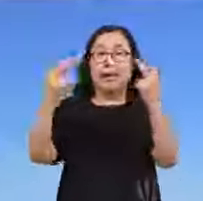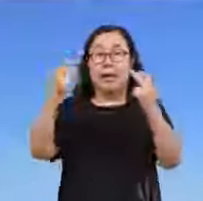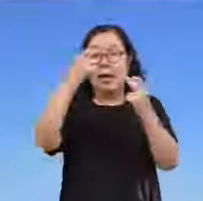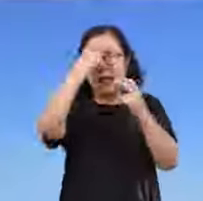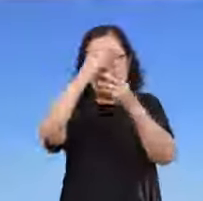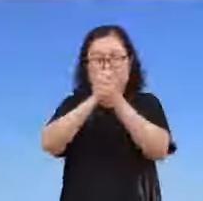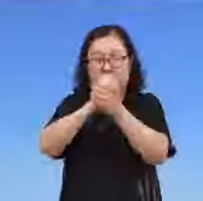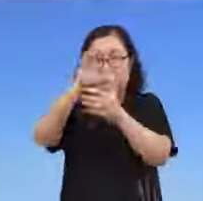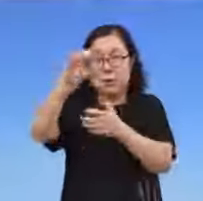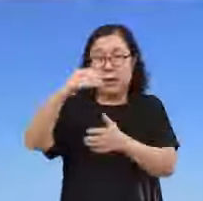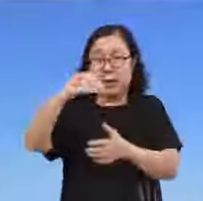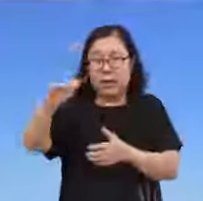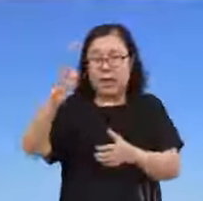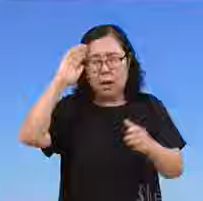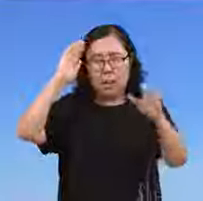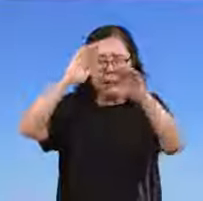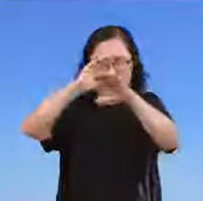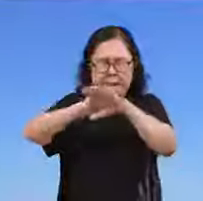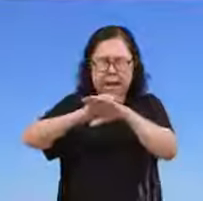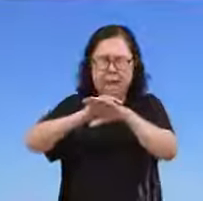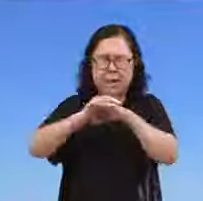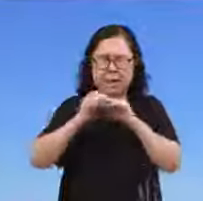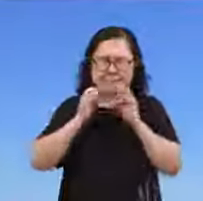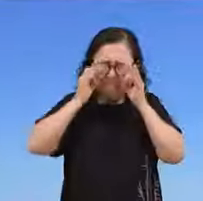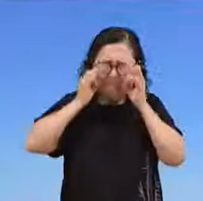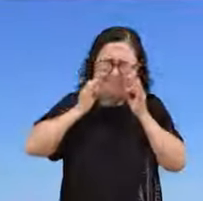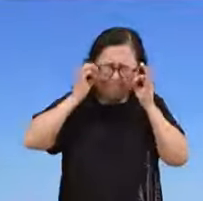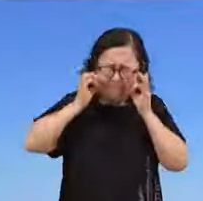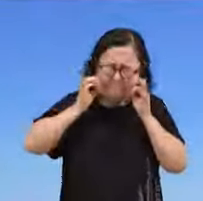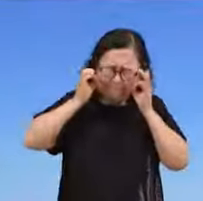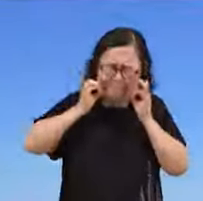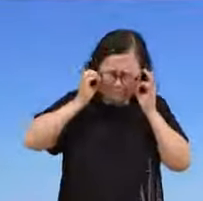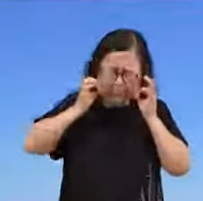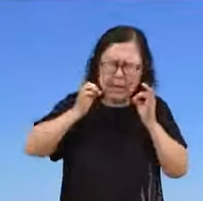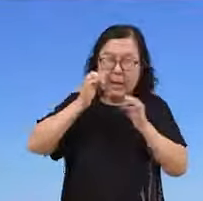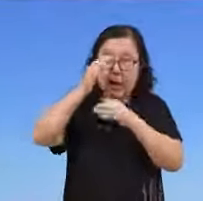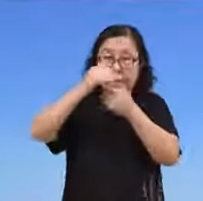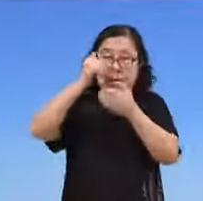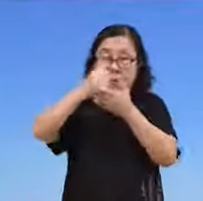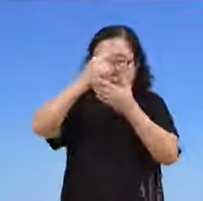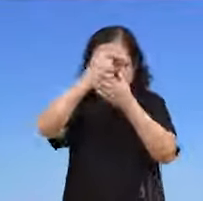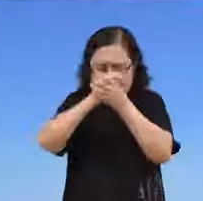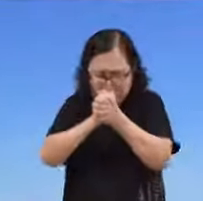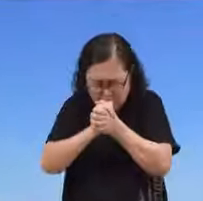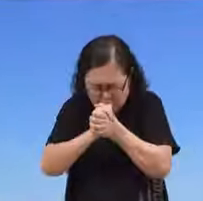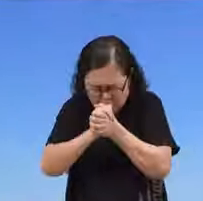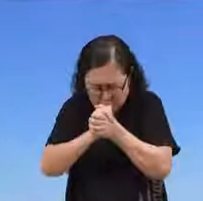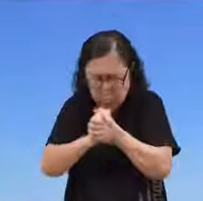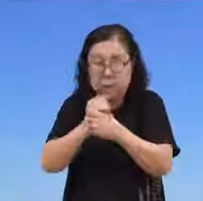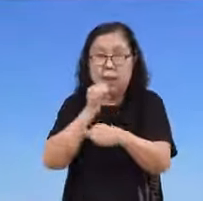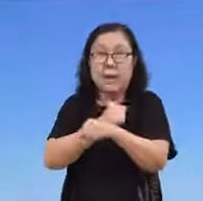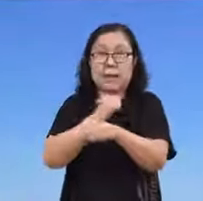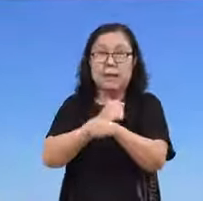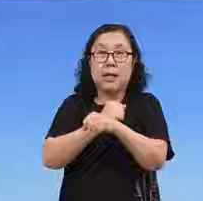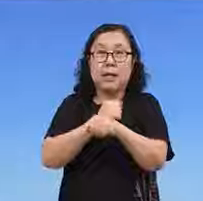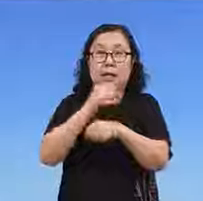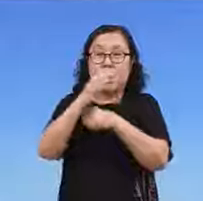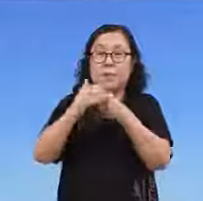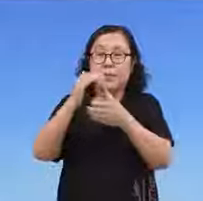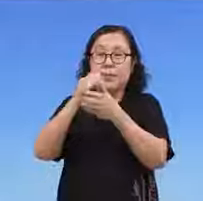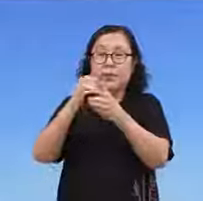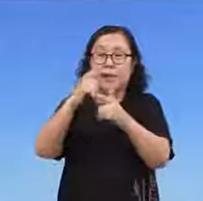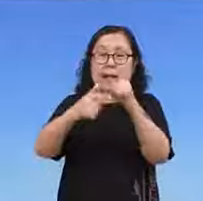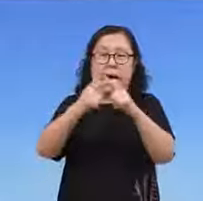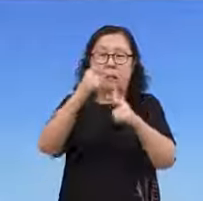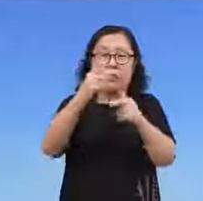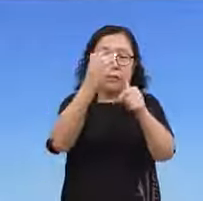무슨 산에 있는 기도원에 가셔가지고 얼마나 절박하게 하나님을 부르짖었는지 그 소나무를 붙들고